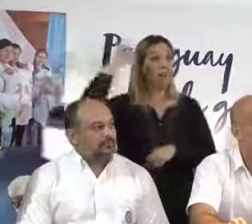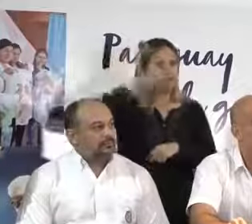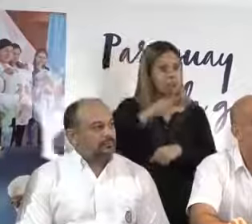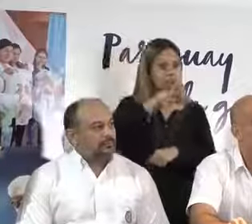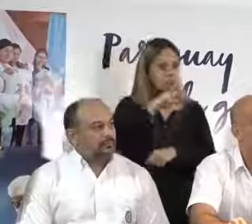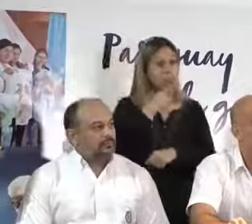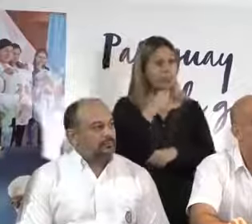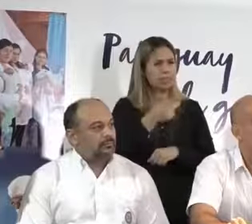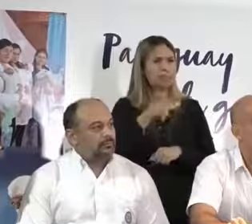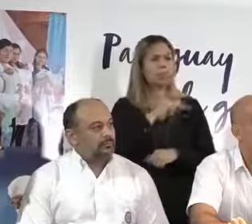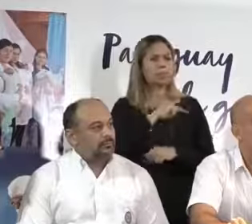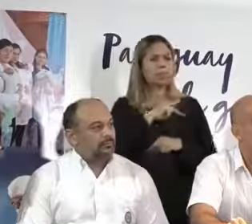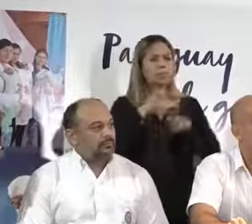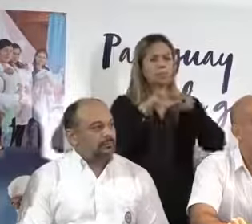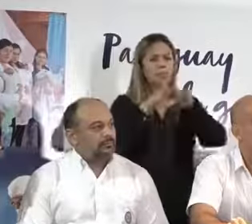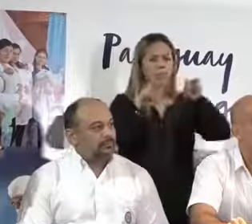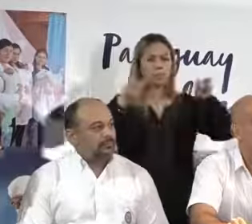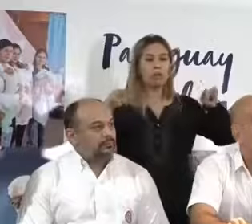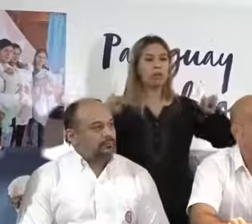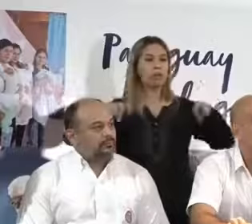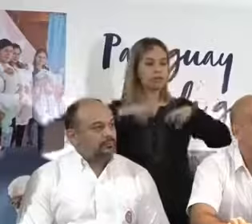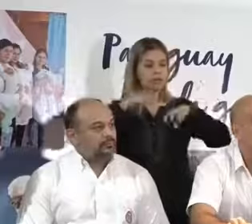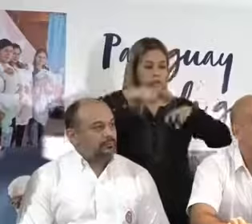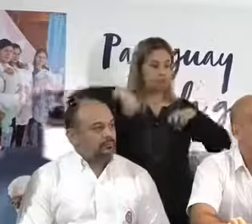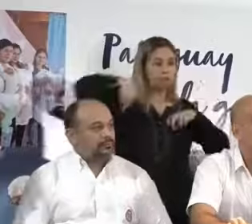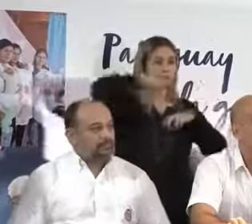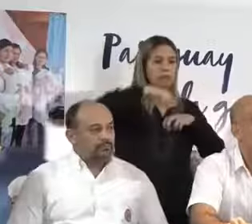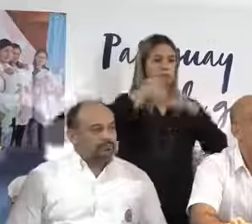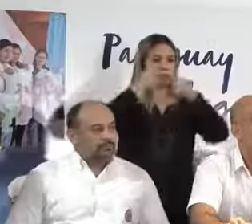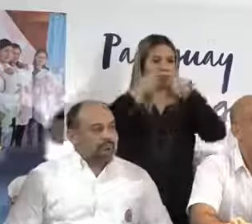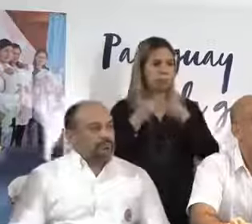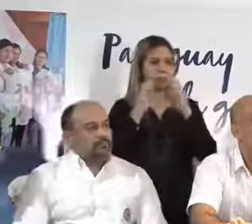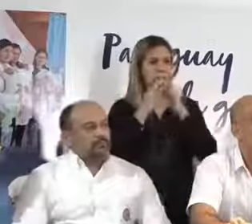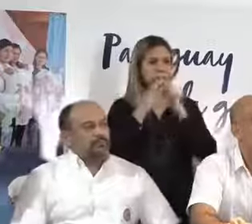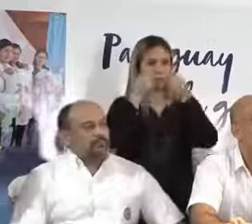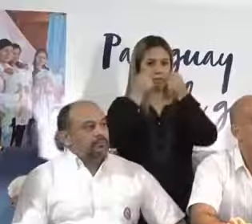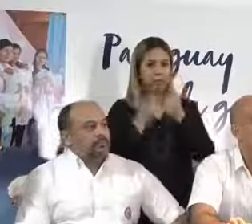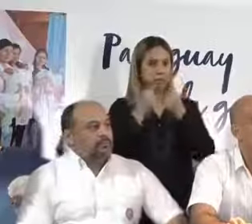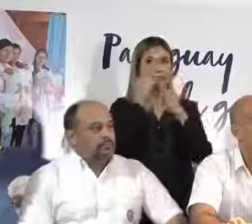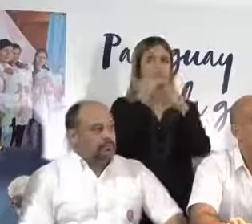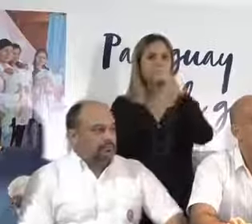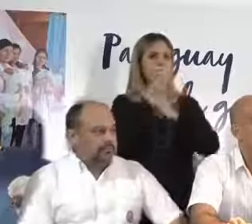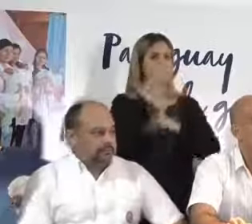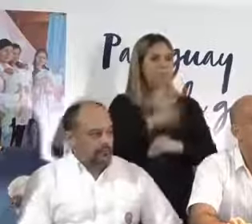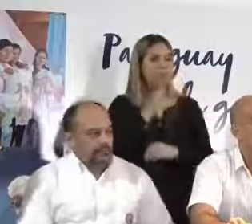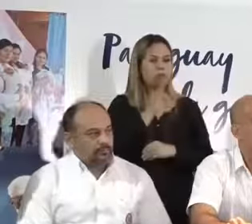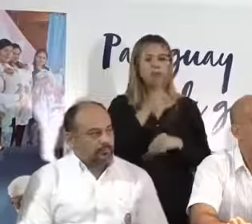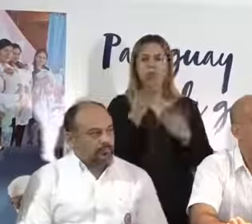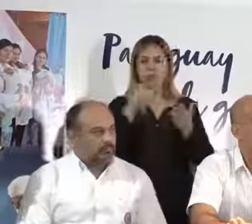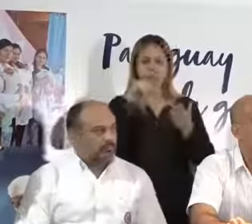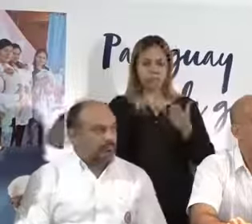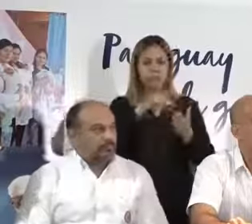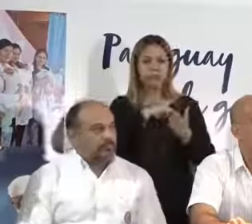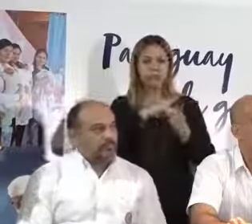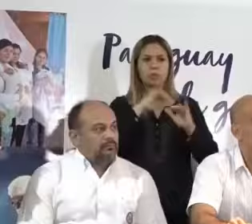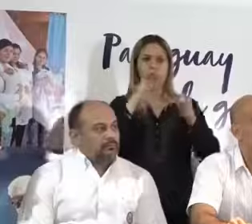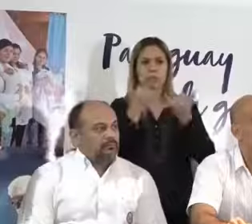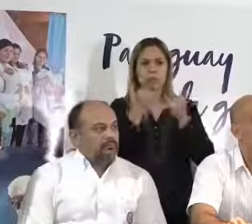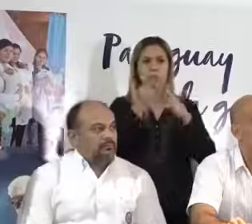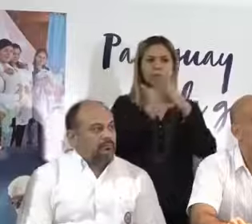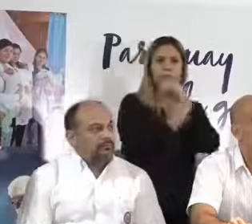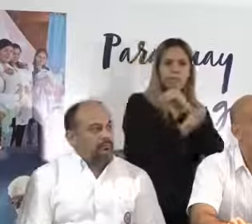mencionó cuántas personas están en cuarentena y si se sabe todos esos detalles de la circulación que tuvo esta persona desde